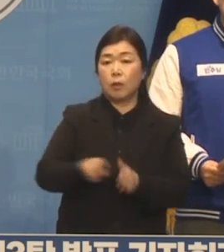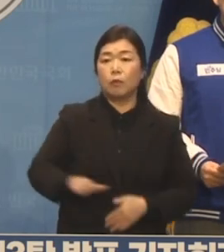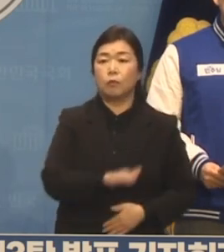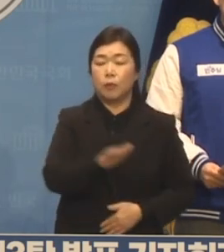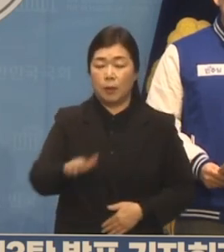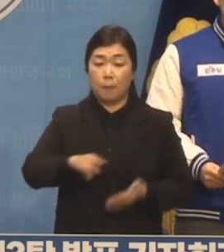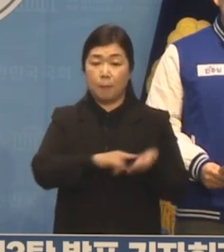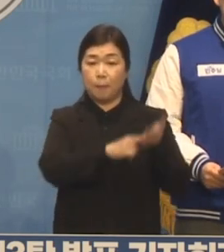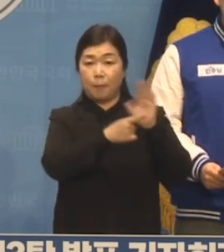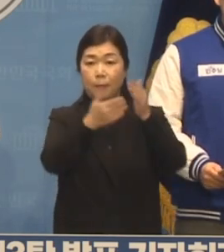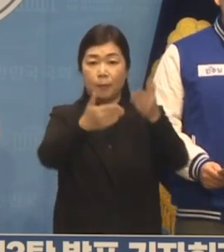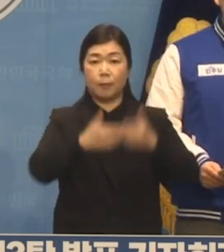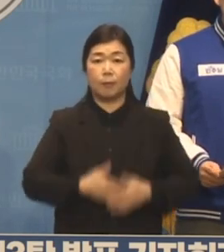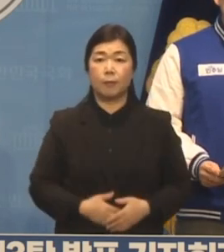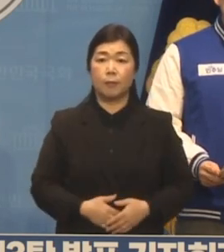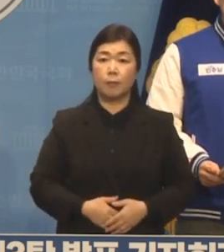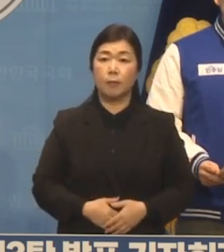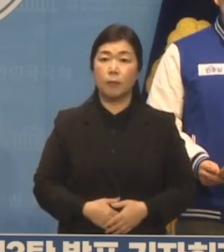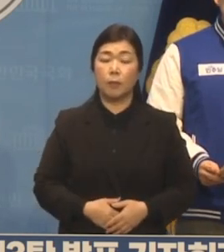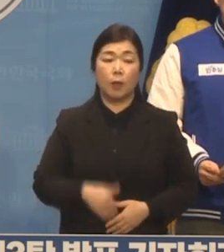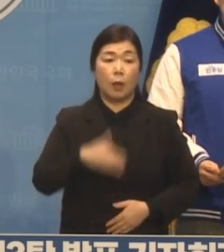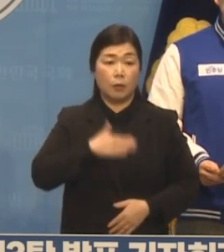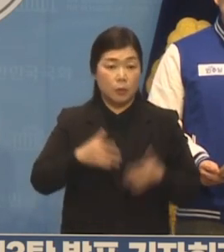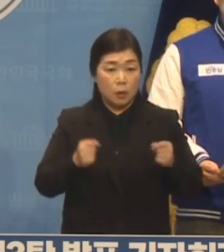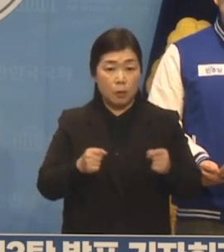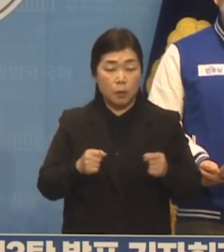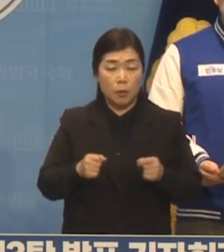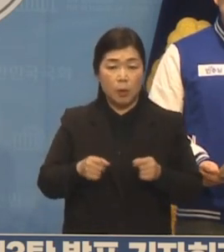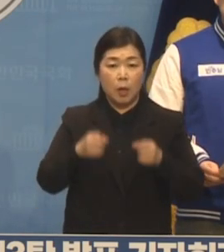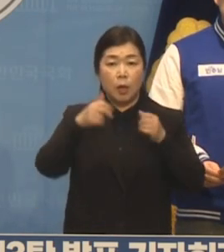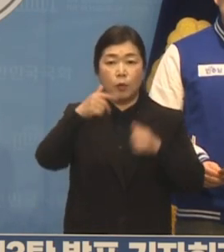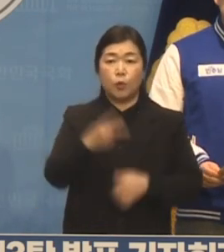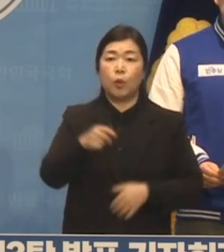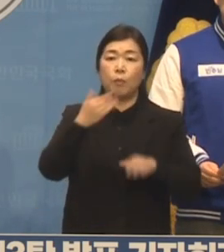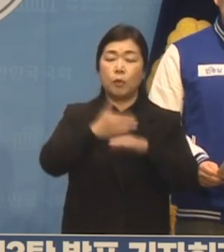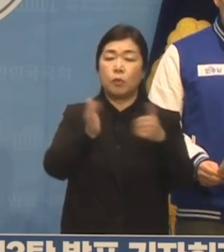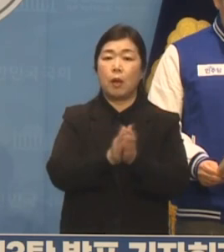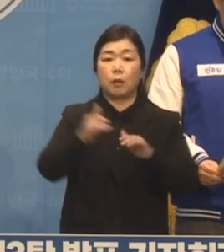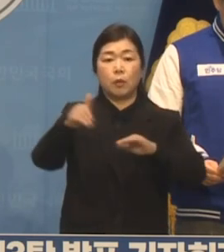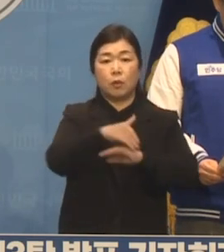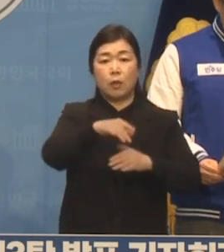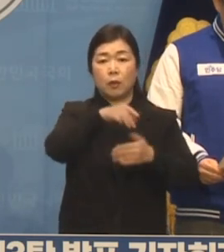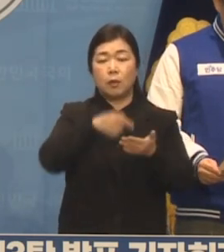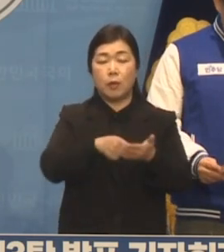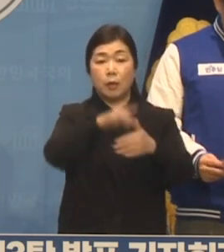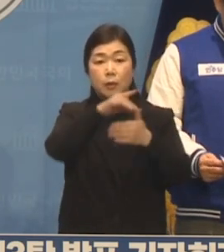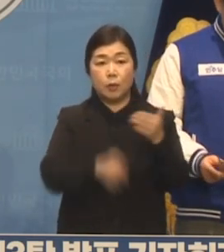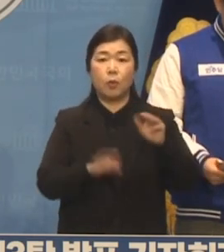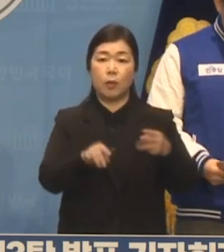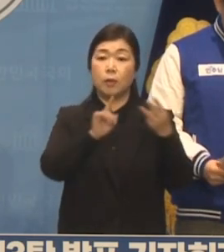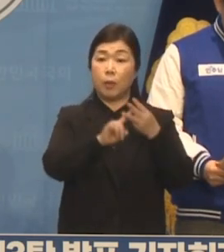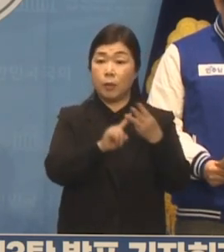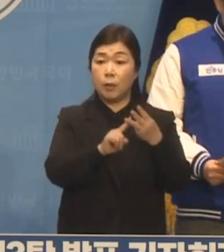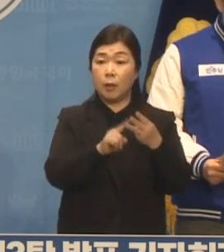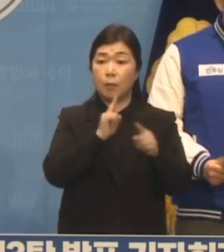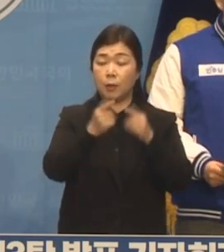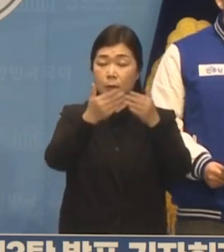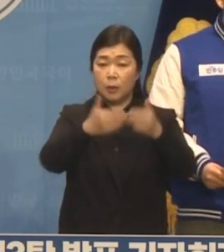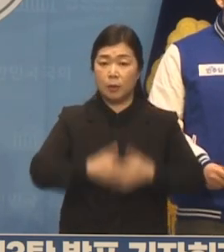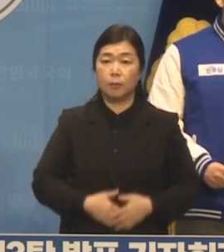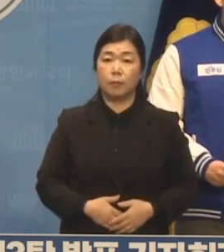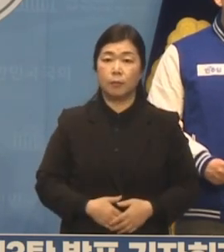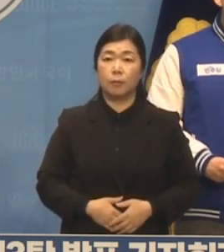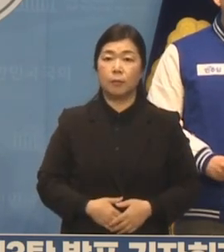의견을 발표하고자 합니다. 아시는 것처럼 뉴 민주당 정책 제안 시리즈 오늘 세 번째고요. 네, 오늘 세 번째 권력기관 개혁 방안에